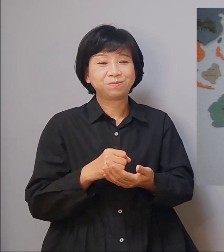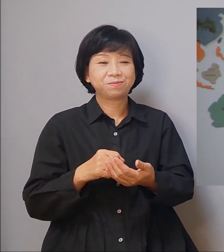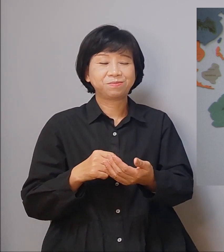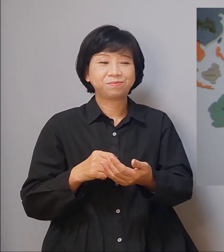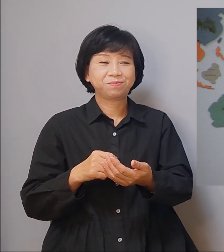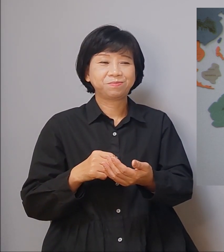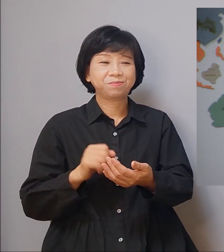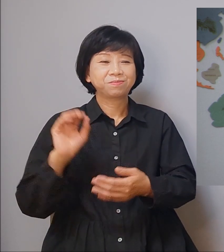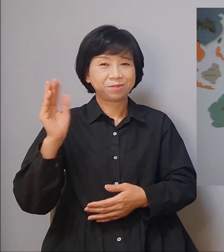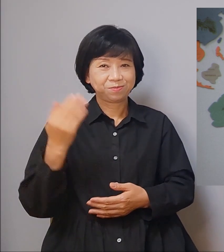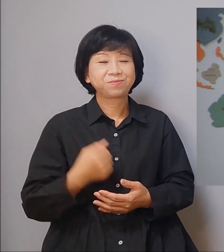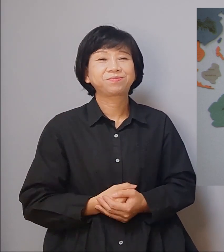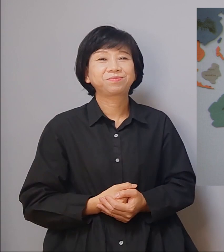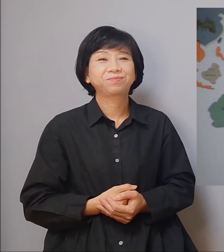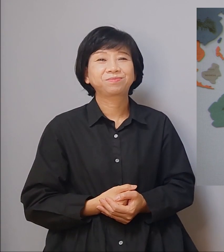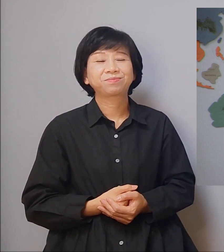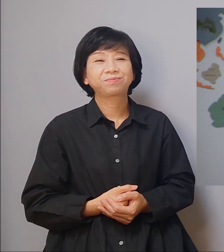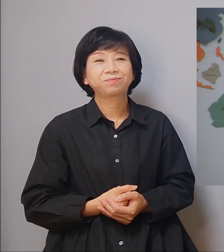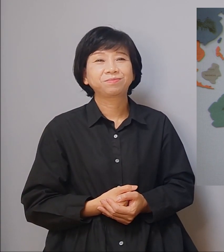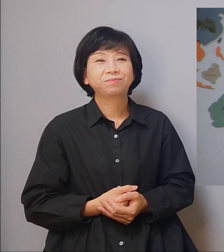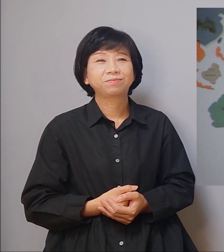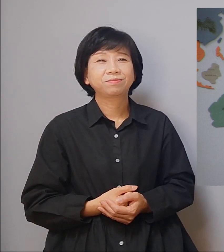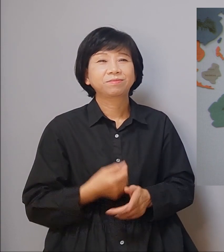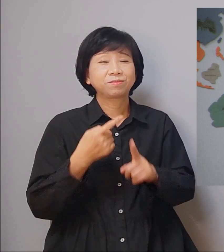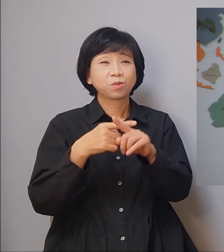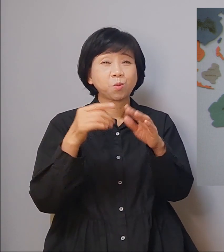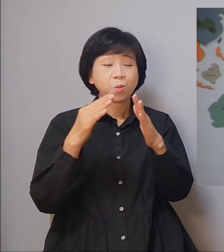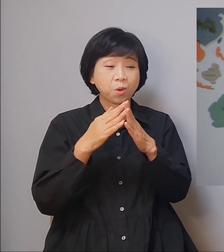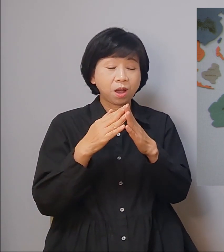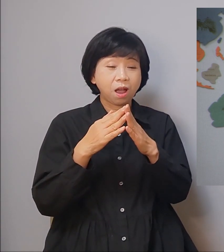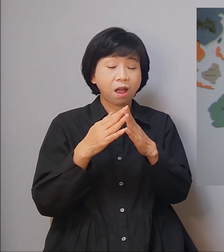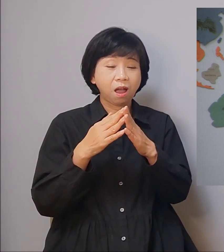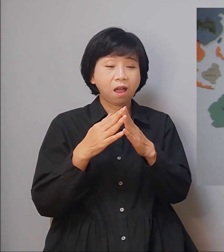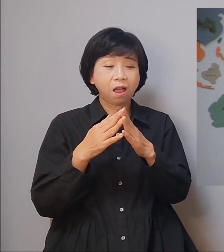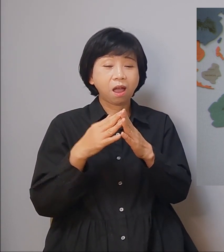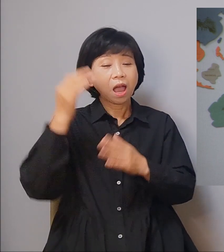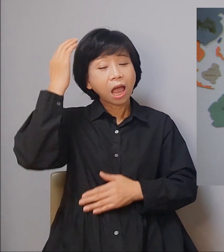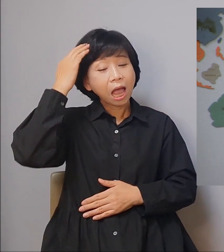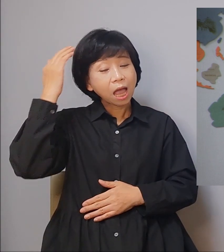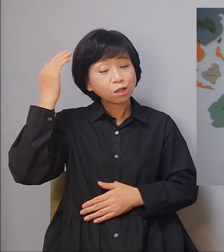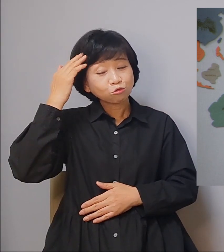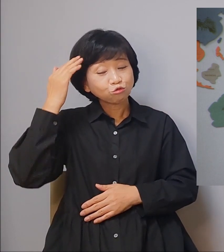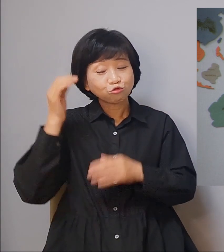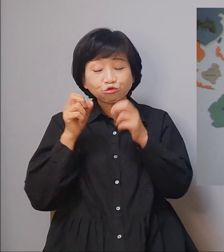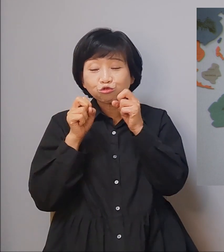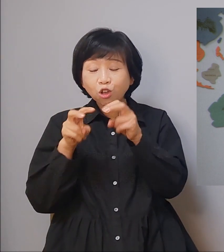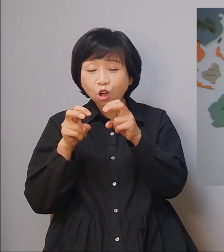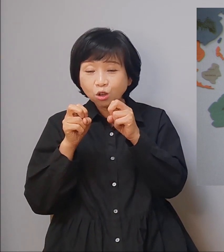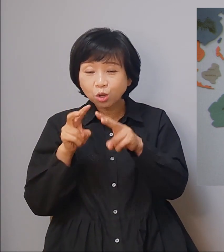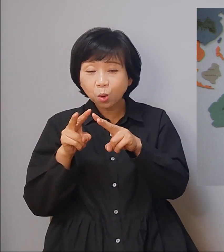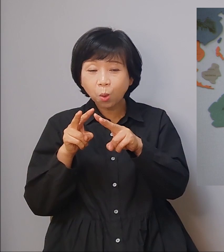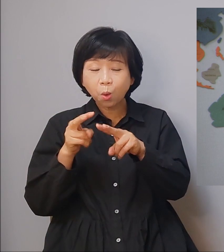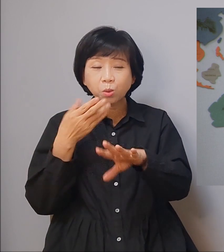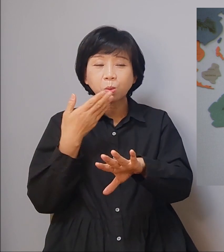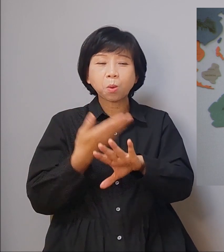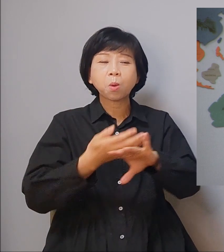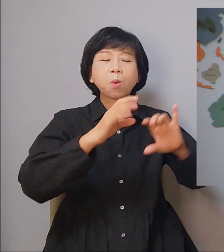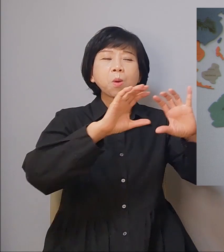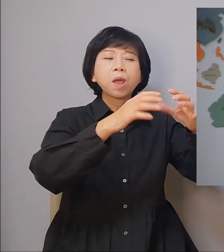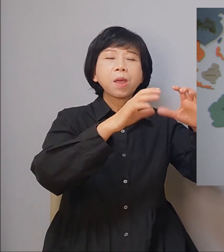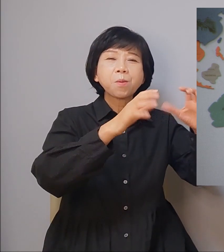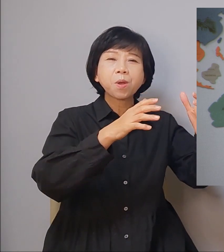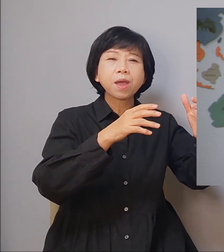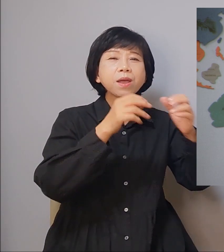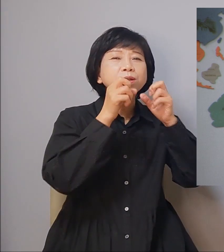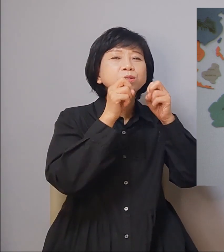하겠습니다. 우리 교회가 국내 선교, 해외 선교를 잘 하고 있습니다. 우리